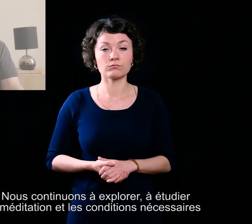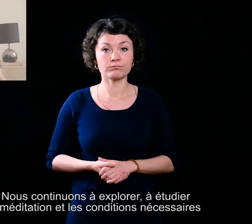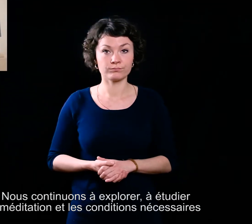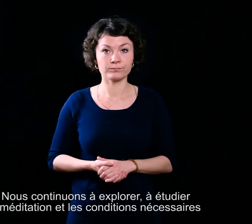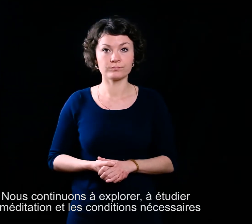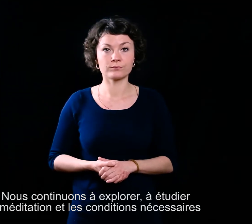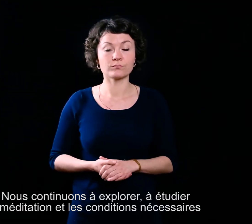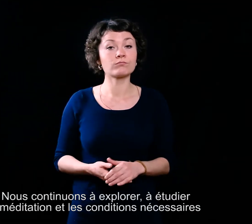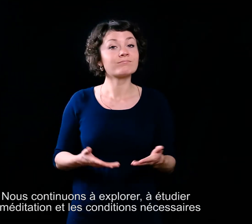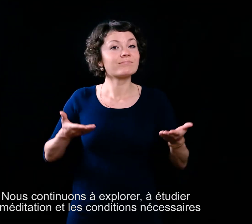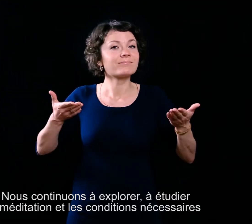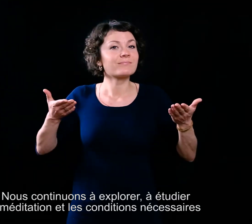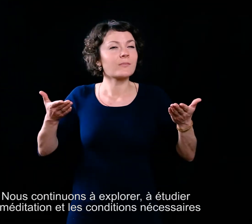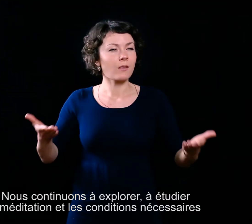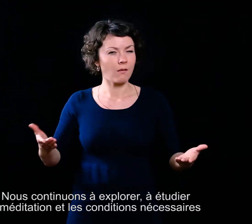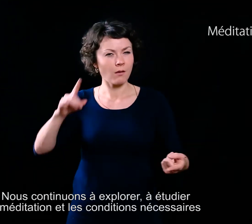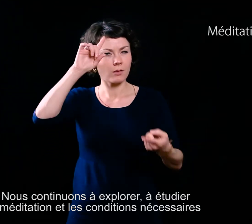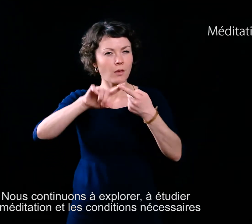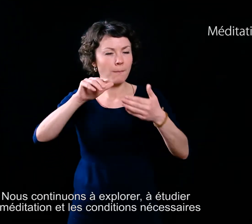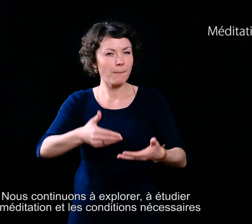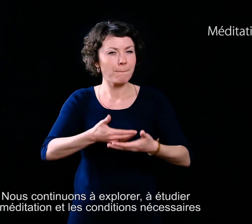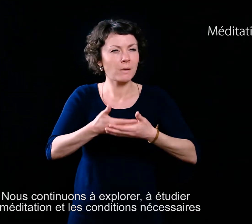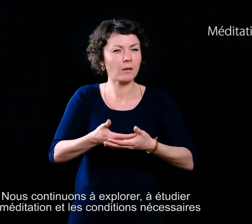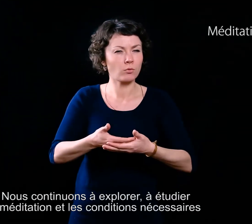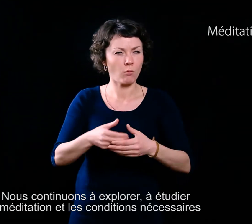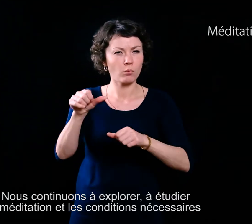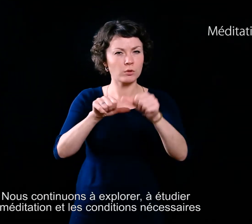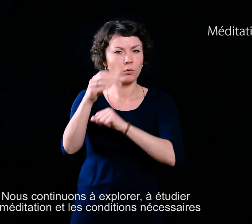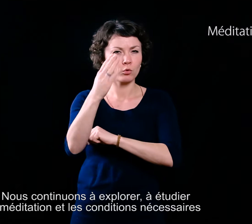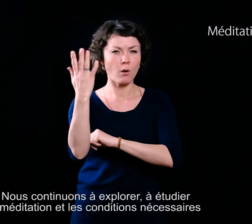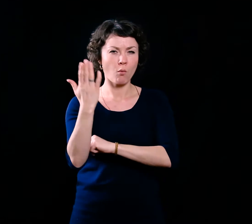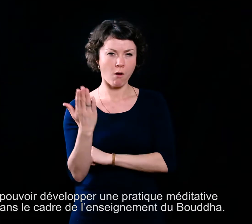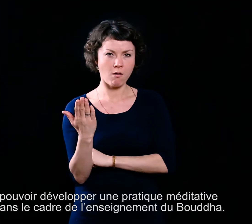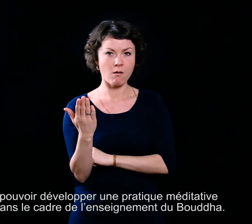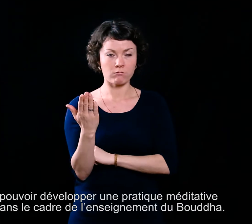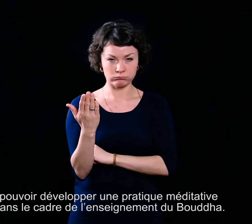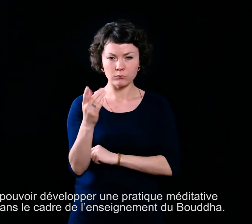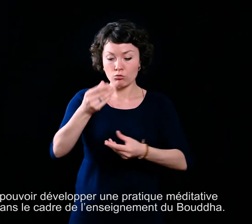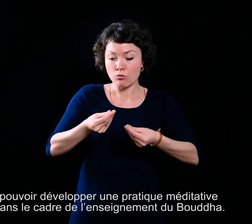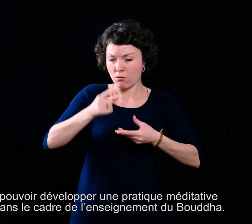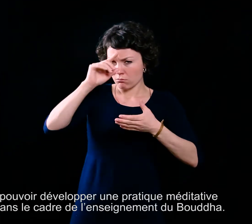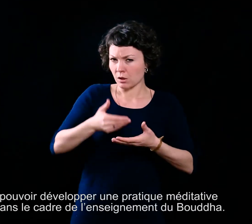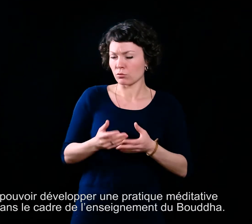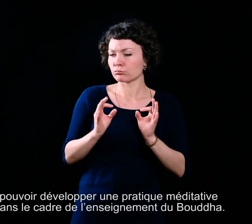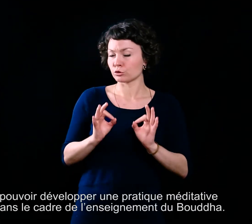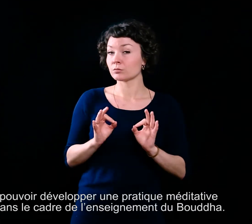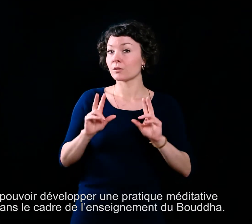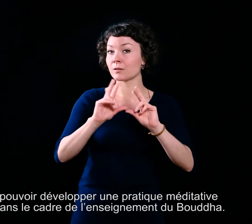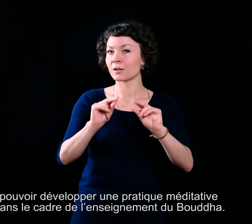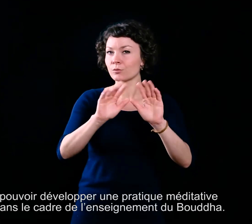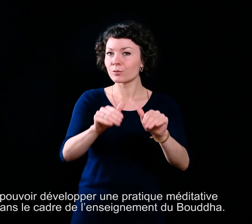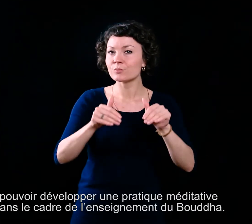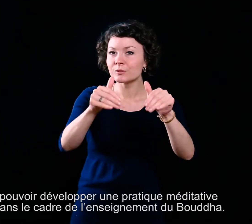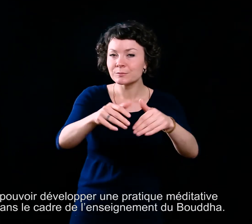Nous continuons à explorer, à étudier la méditation et les conditions nécessaires pour pouvoir développer une pratique